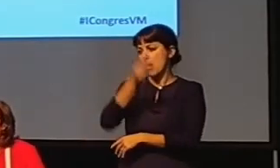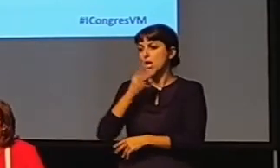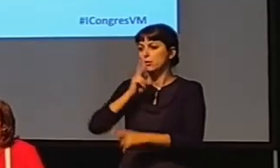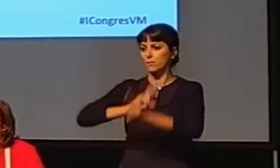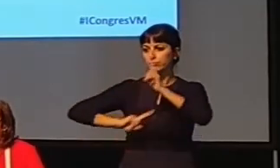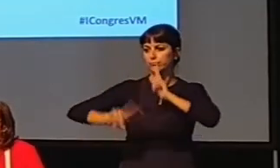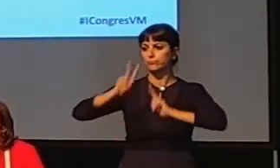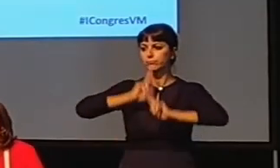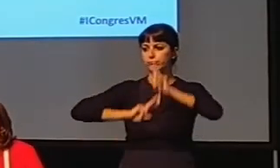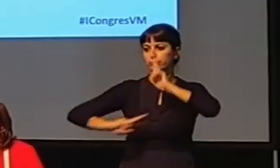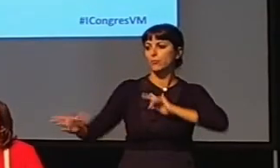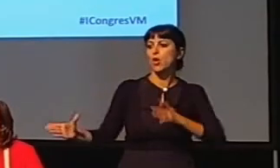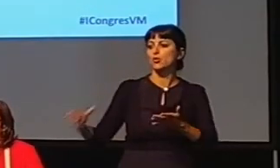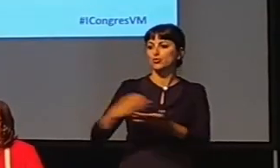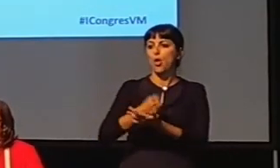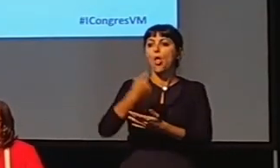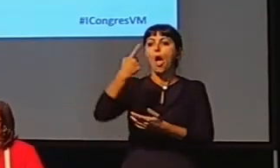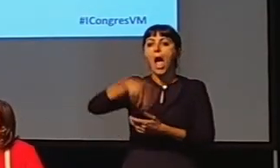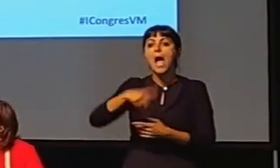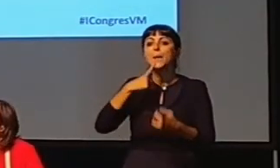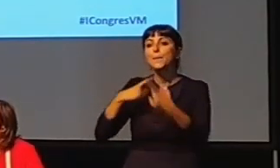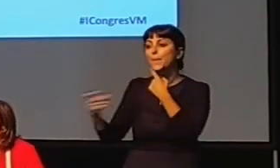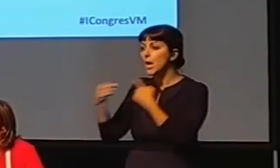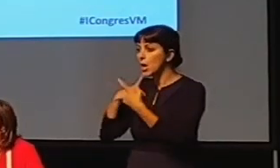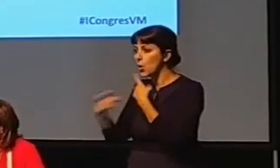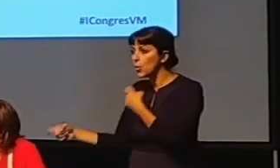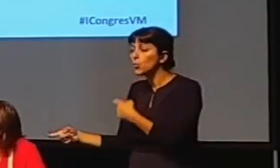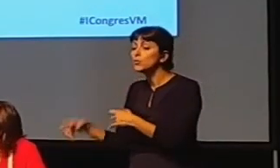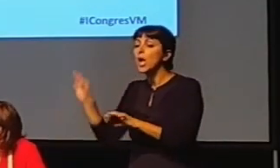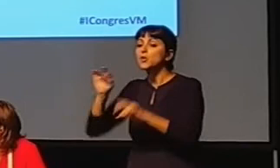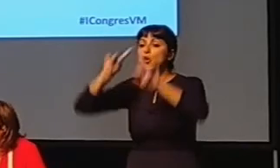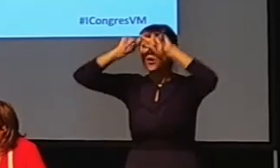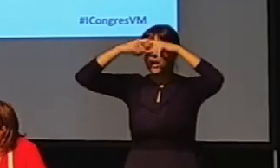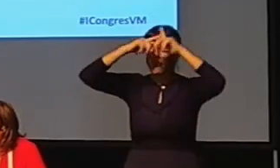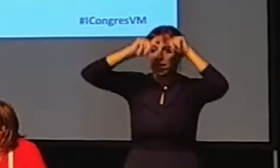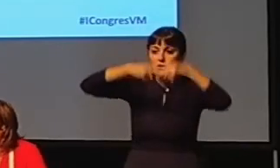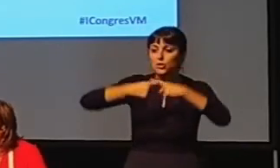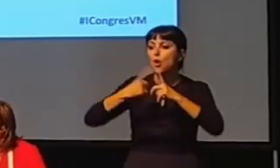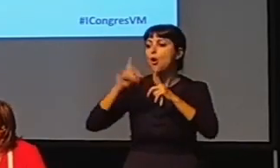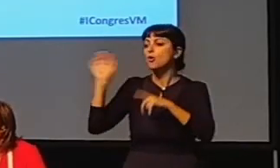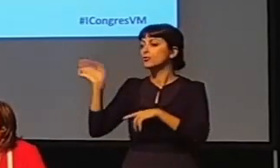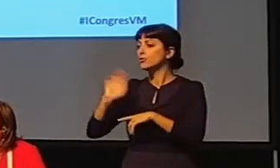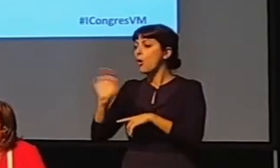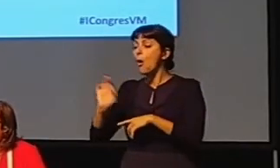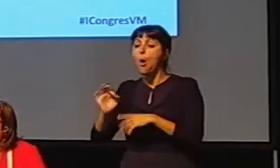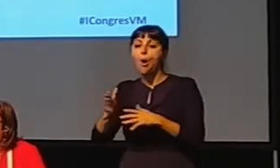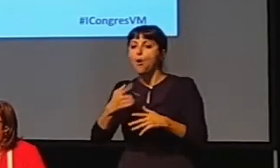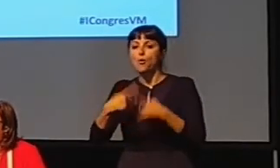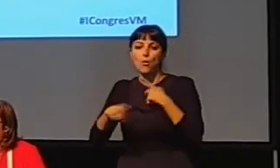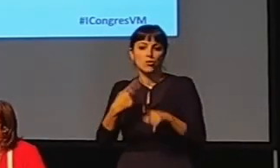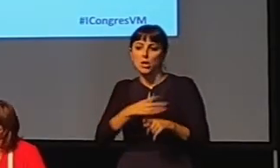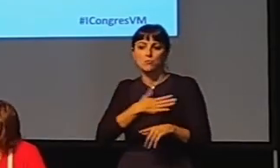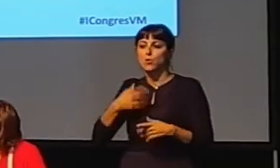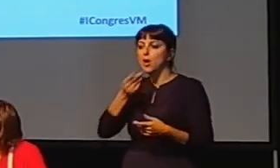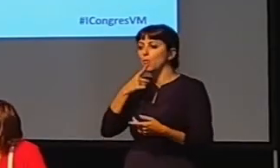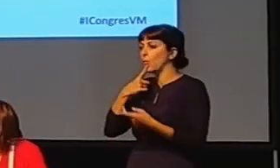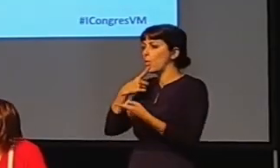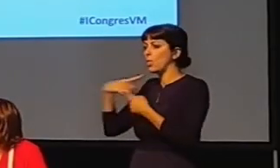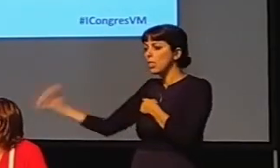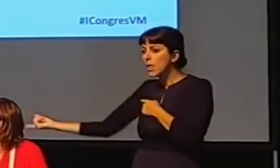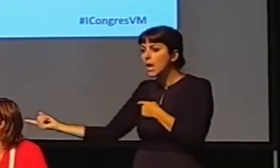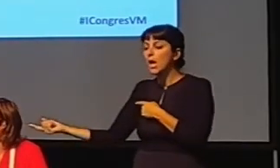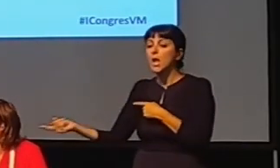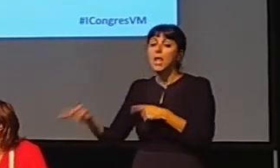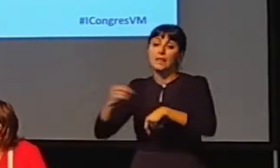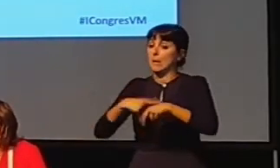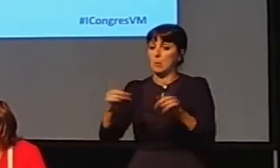Montse segurament hi ha preguntes, obrirem un torn de preguntes o reflexions o coses que vulgueu dir en veu alta. Tenim